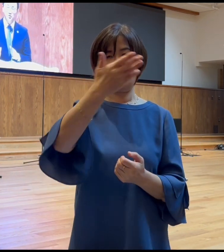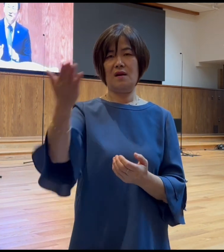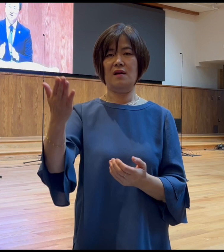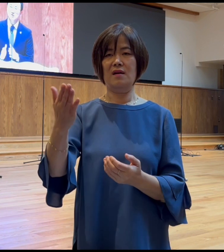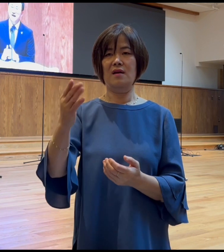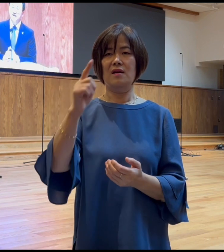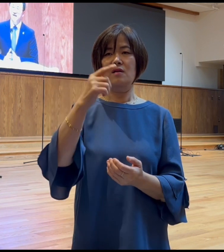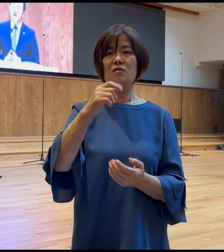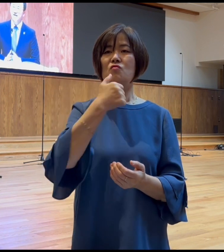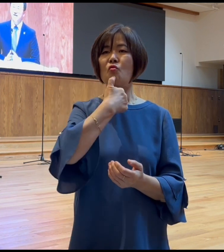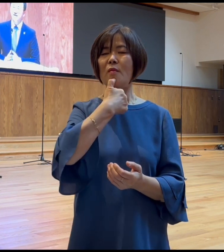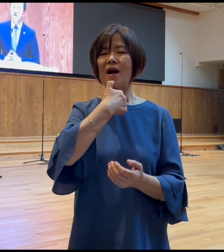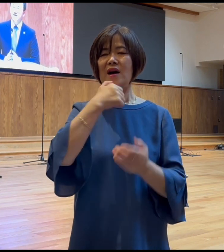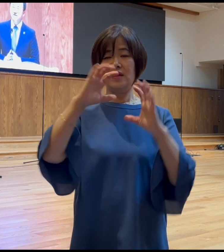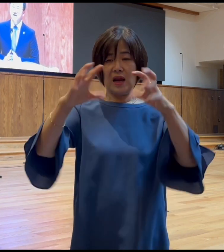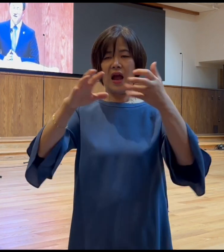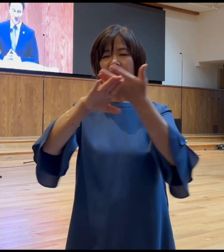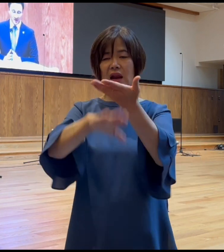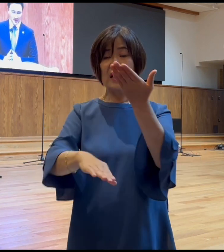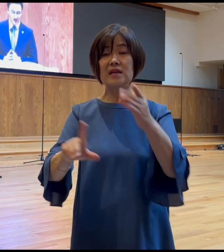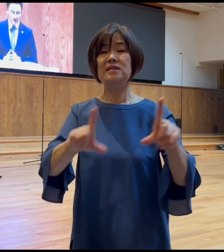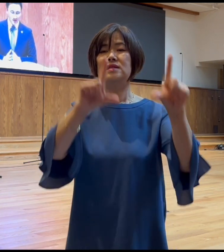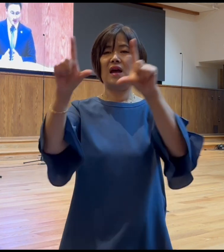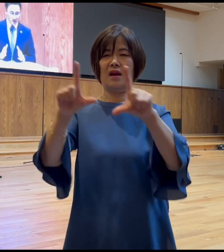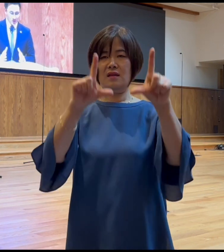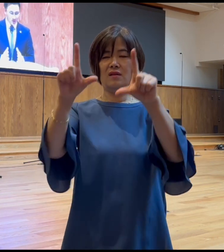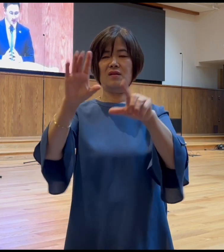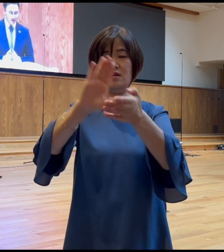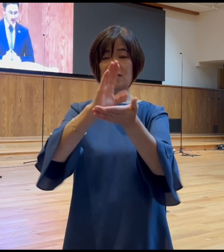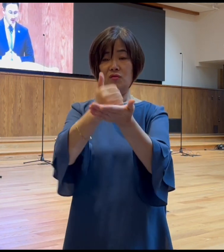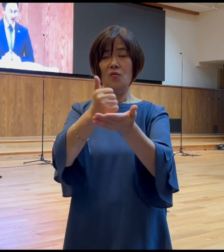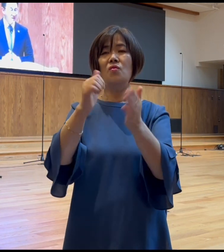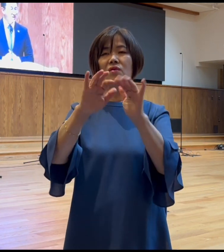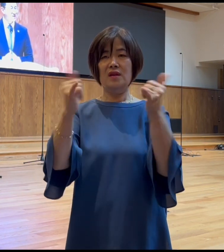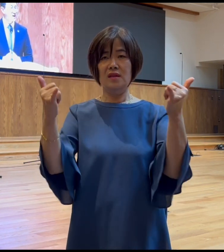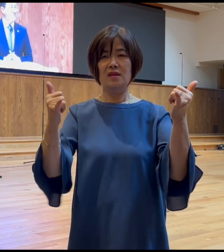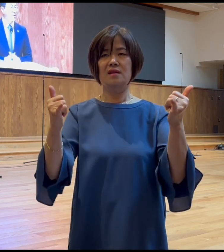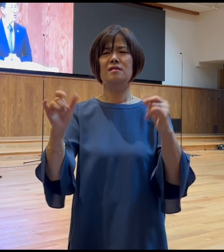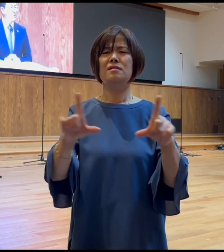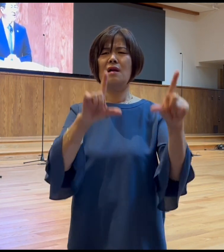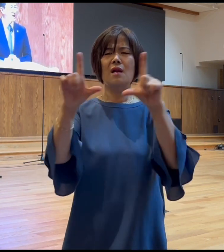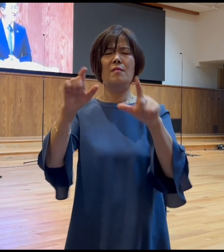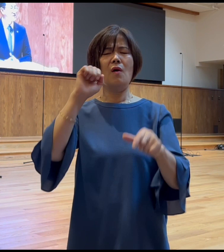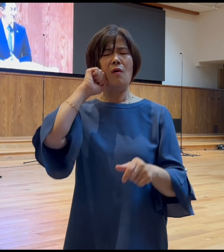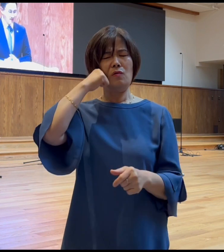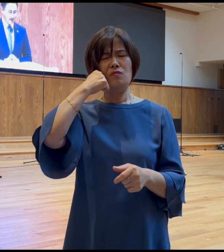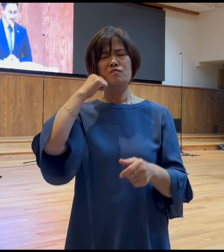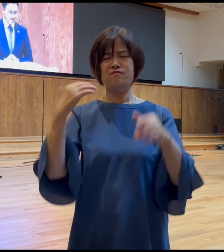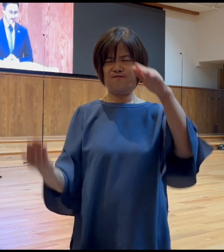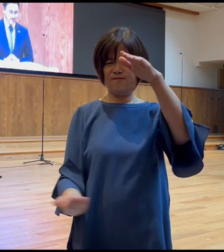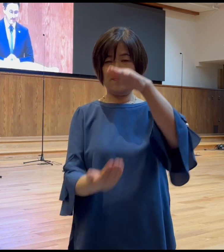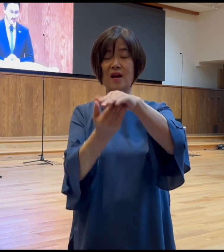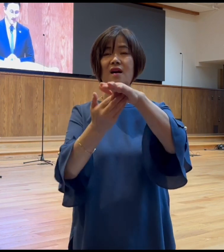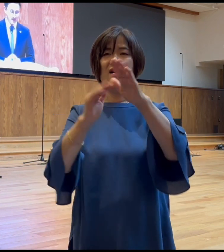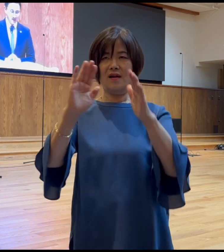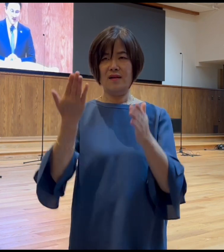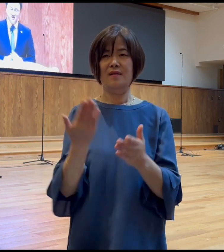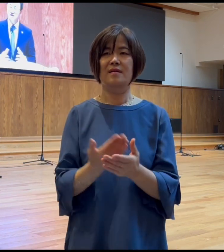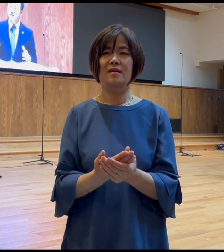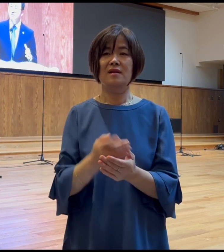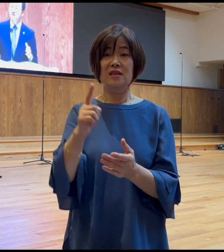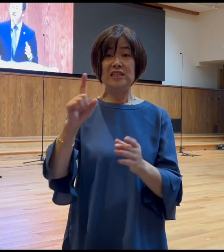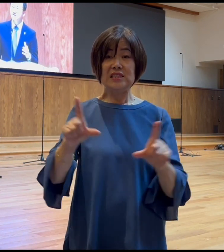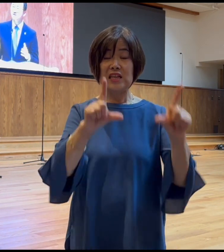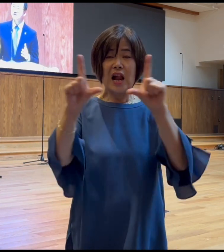당시 로마 제국 아래에 살아갔던 이 그리스도인들은 이 삶의 어려움이 가득했습니다.